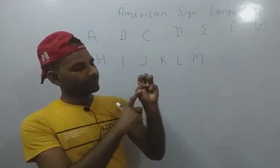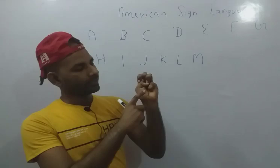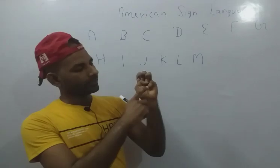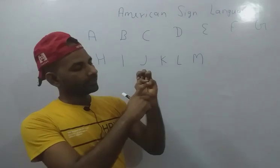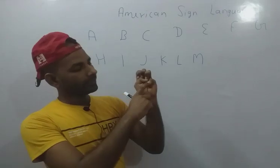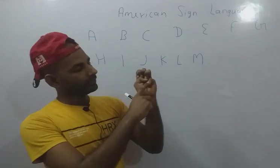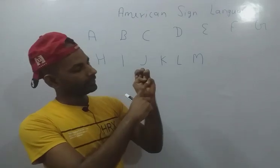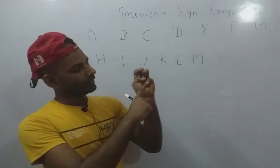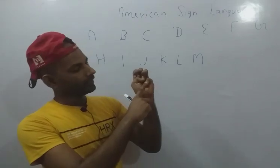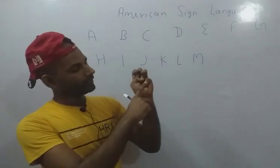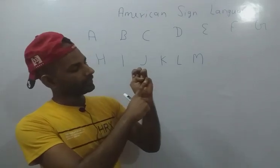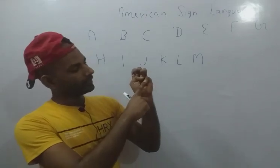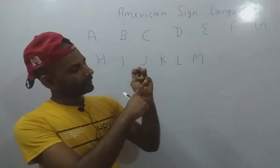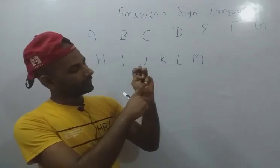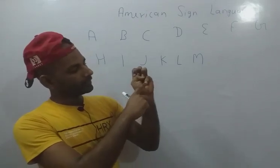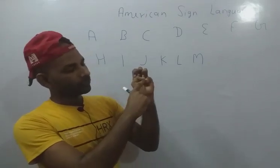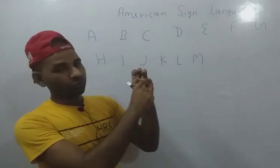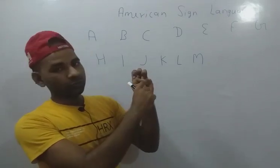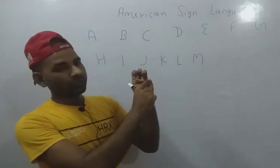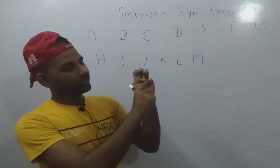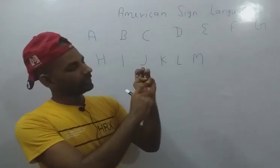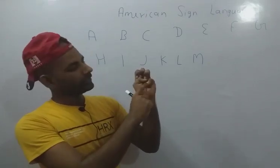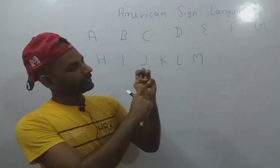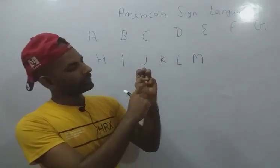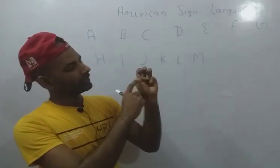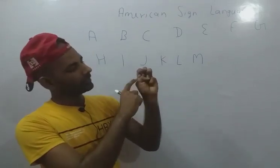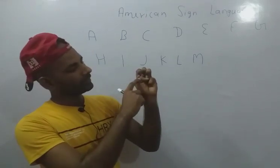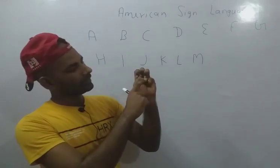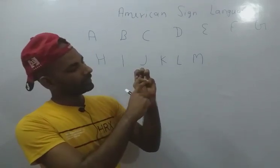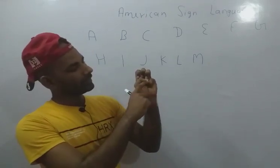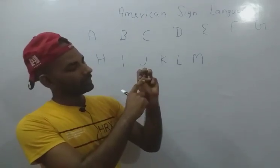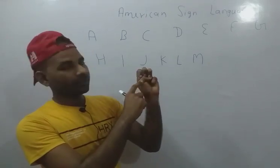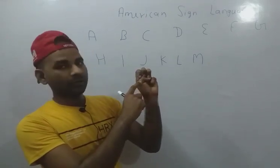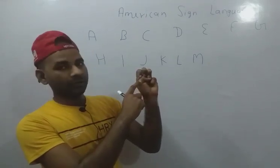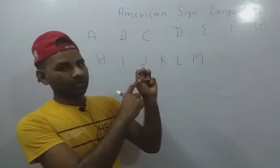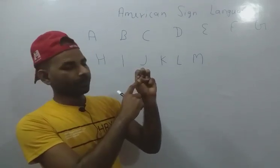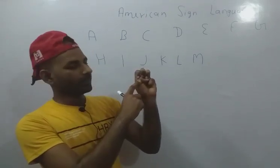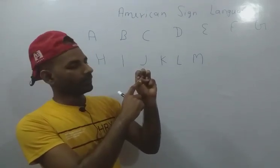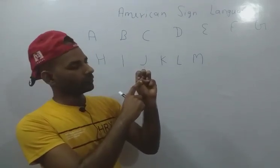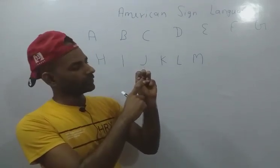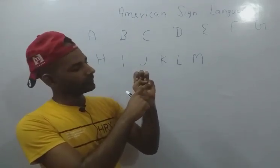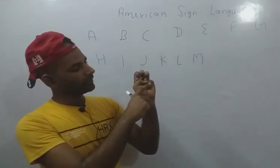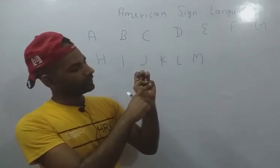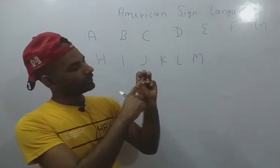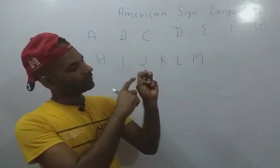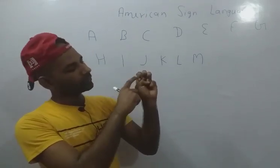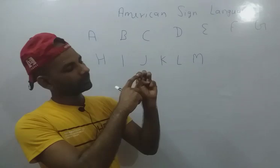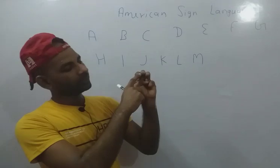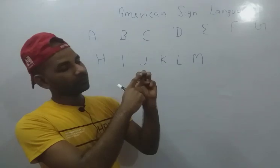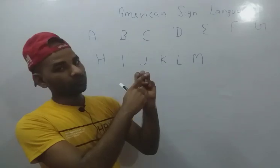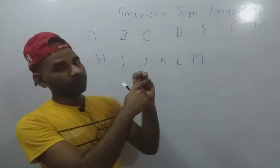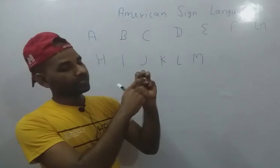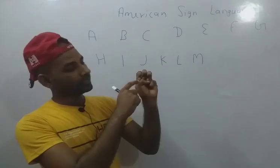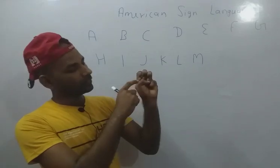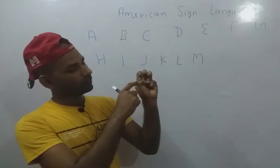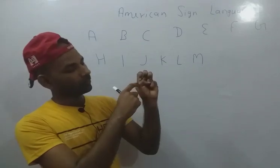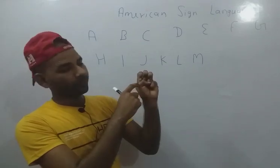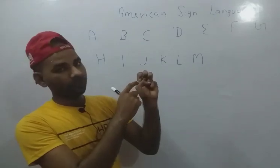देखिए ये वाले है ना, सबसे छोटी उंगली, इसके बाद ये रखना है आपका अंगूठा इस पर, उसके बाद तीन उंगलियां इसी के ऊपर